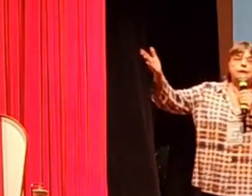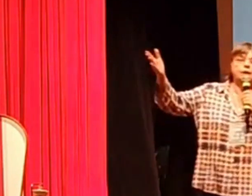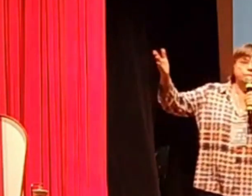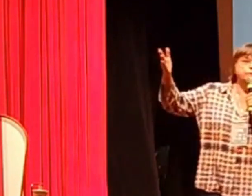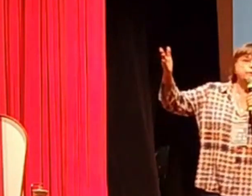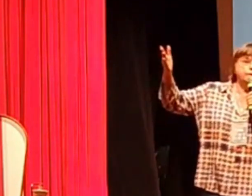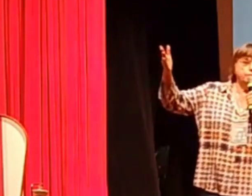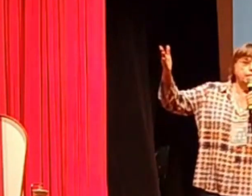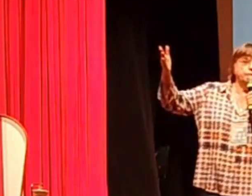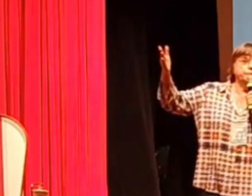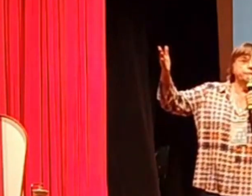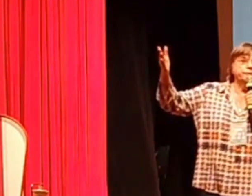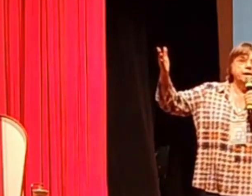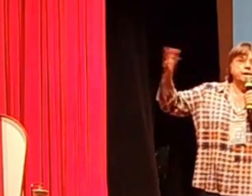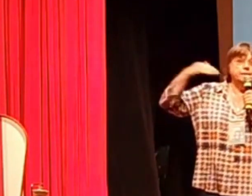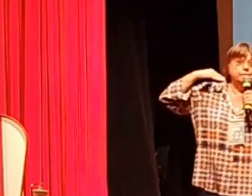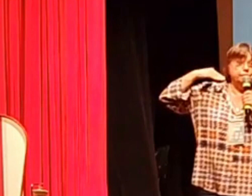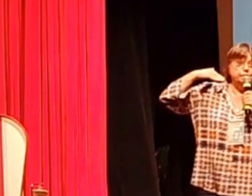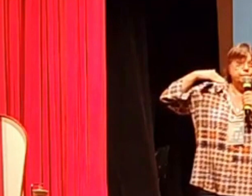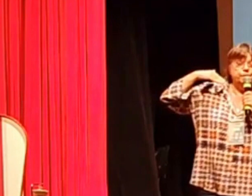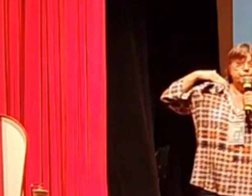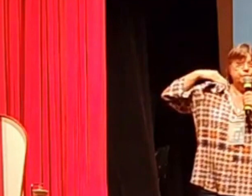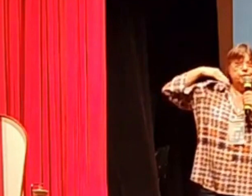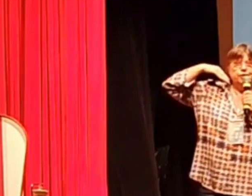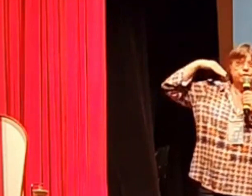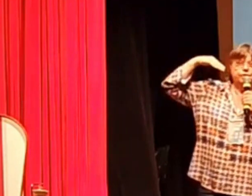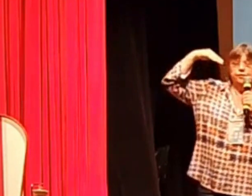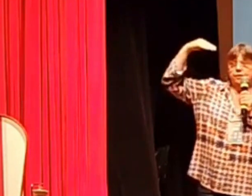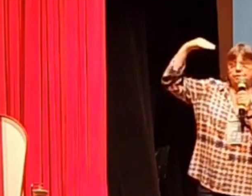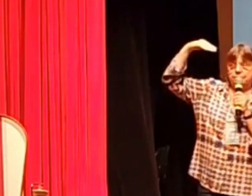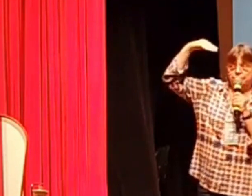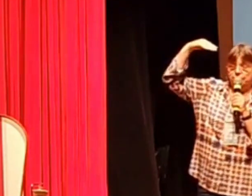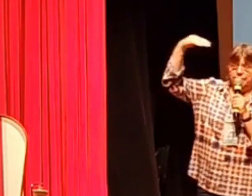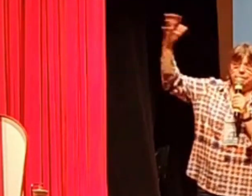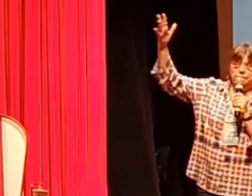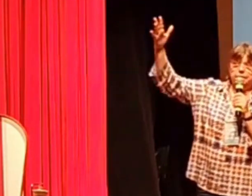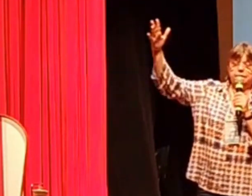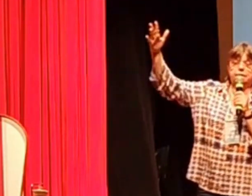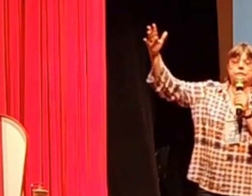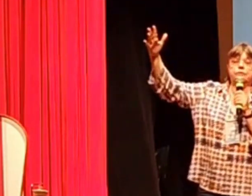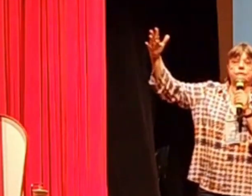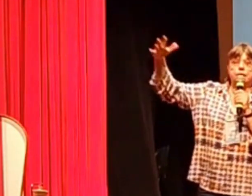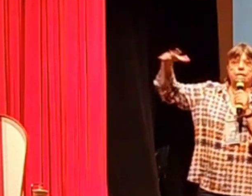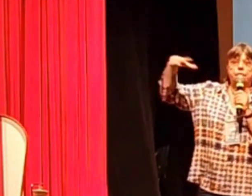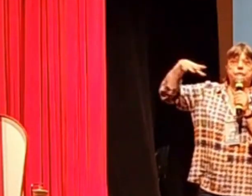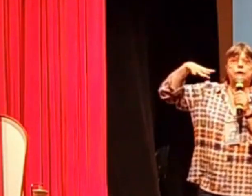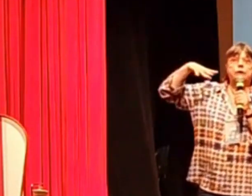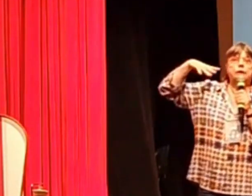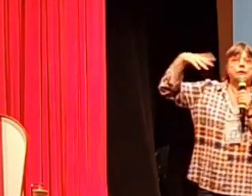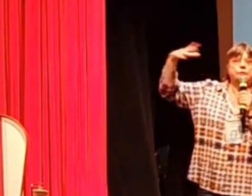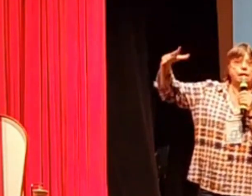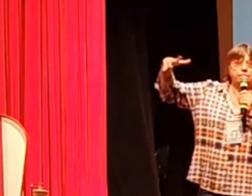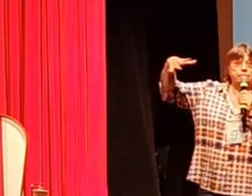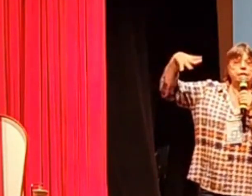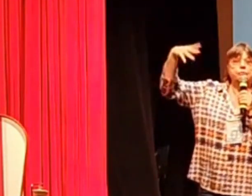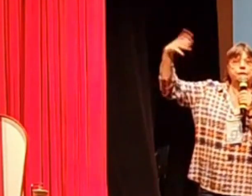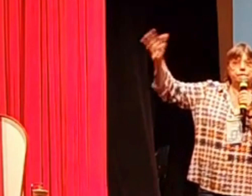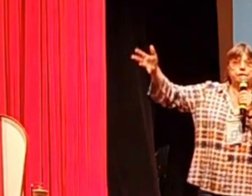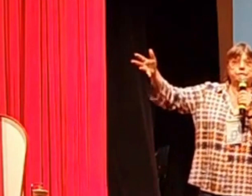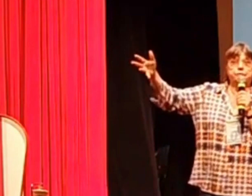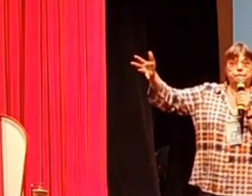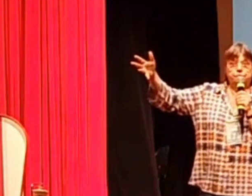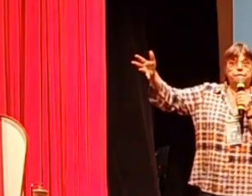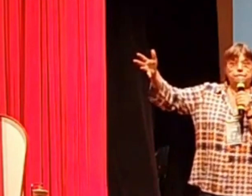estava num grau muito elevado. Quer dizer, descobriu a escoliose quando já estava com mais de 45 graus e já haveria